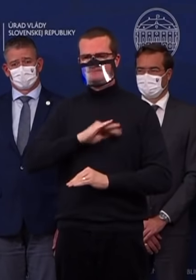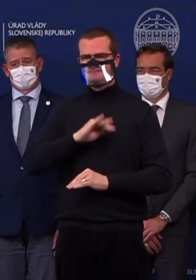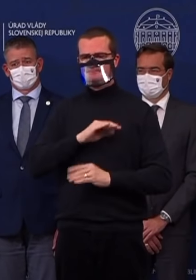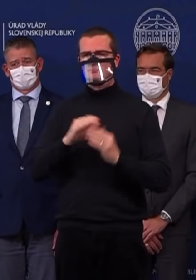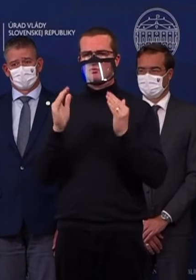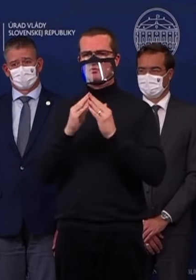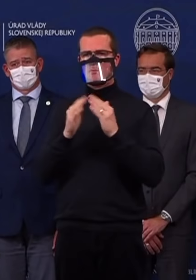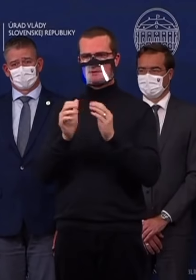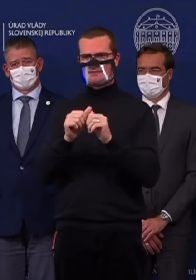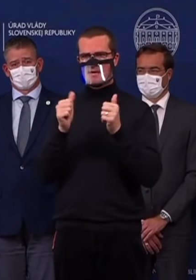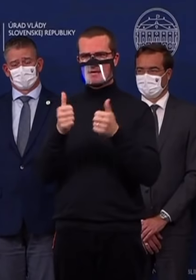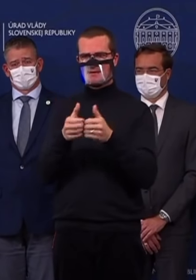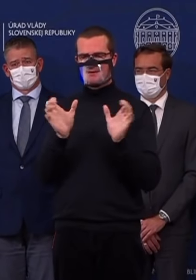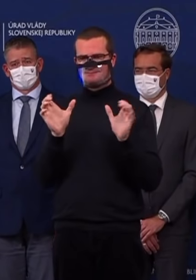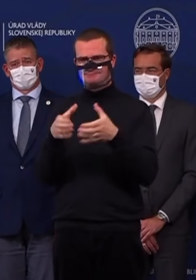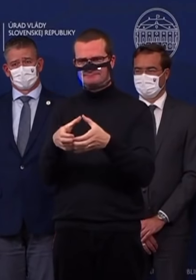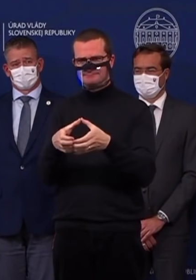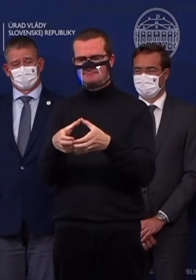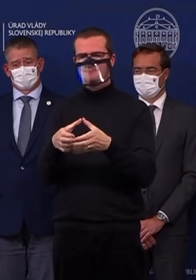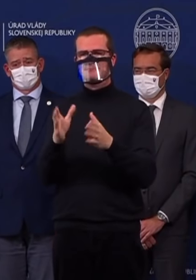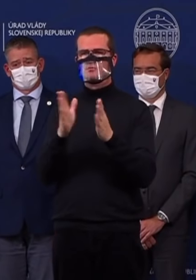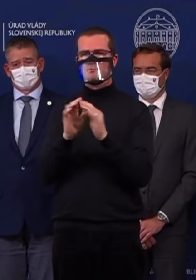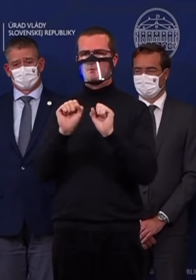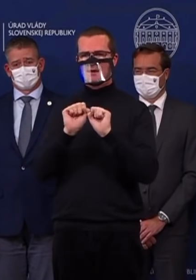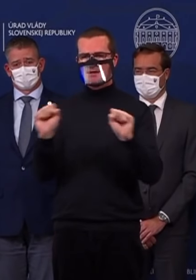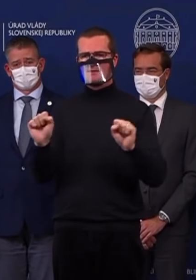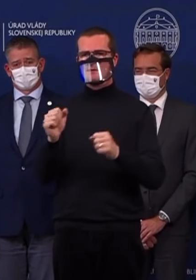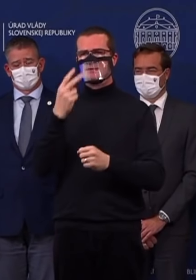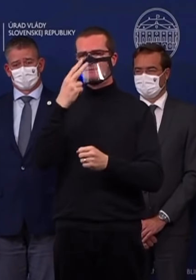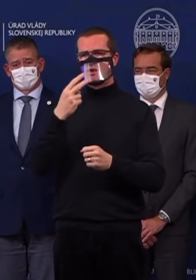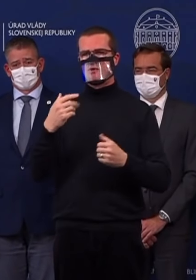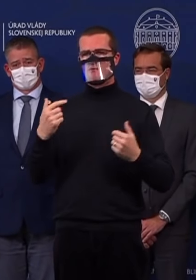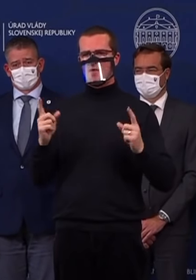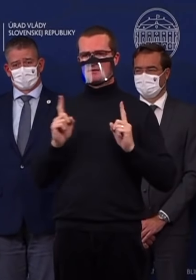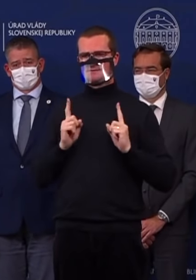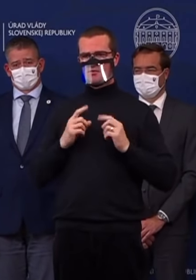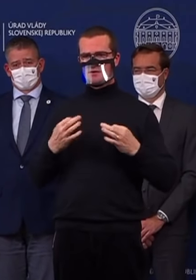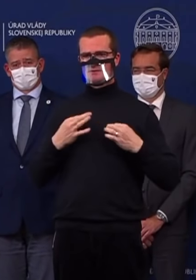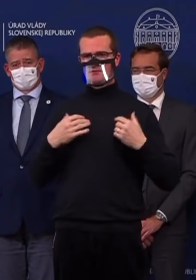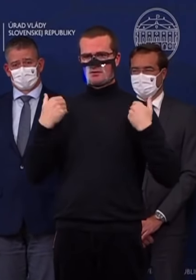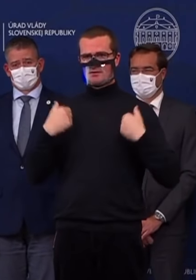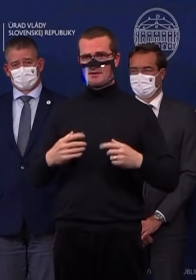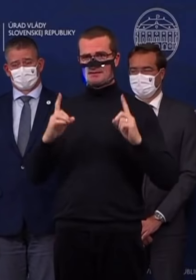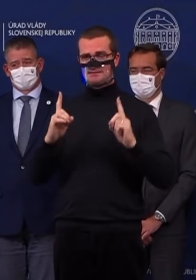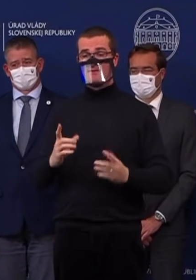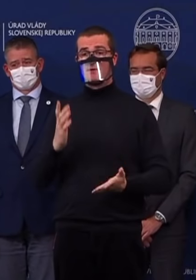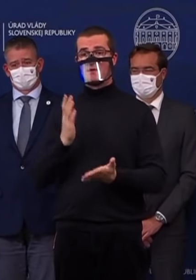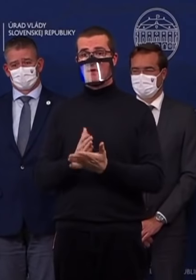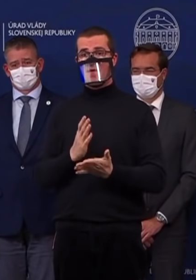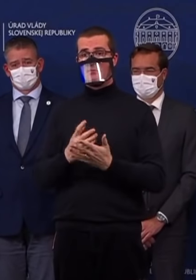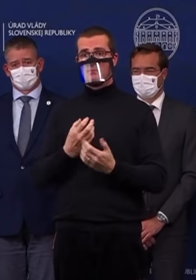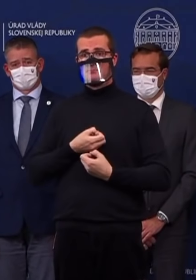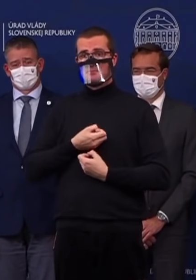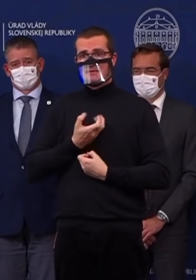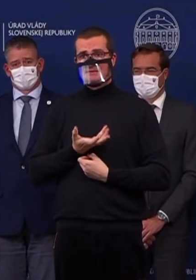domácu izoláciu, aby sa chránili, aby sledovali svoj zdravotný stav v prípade